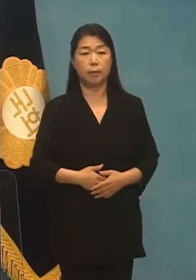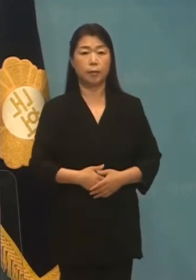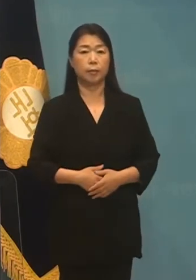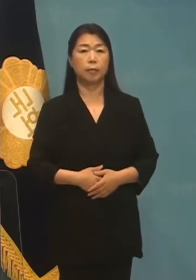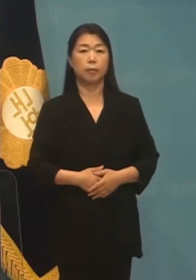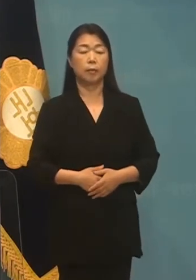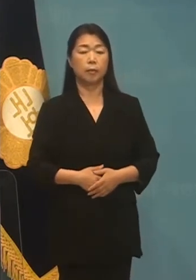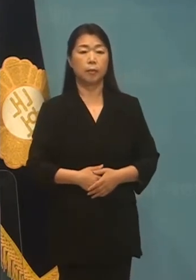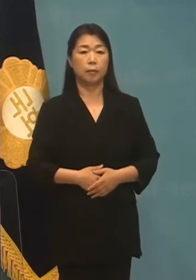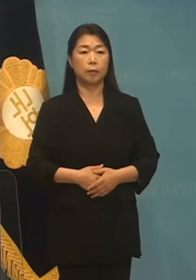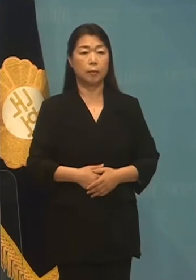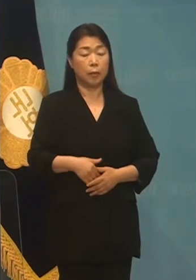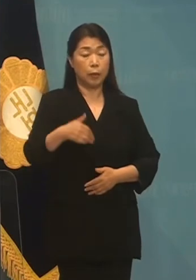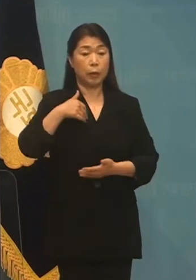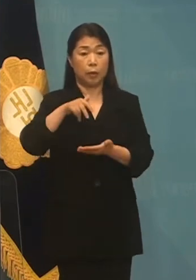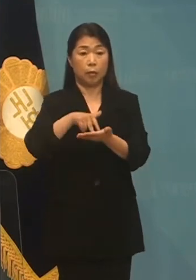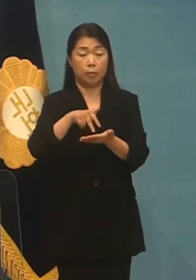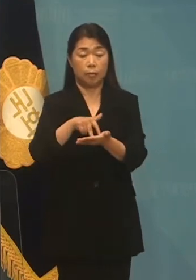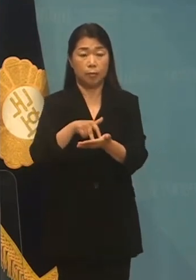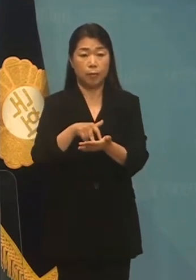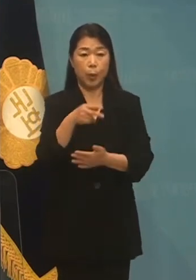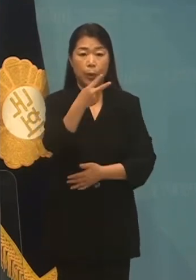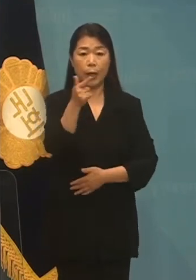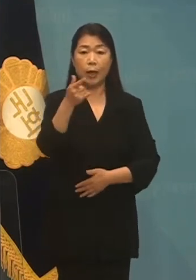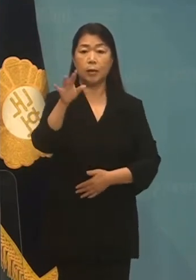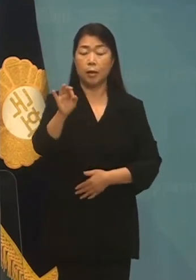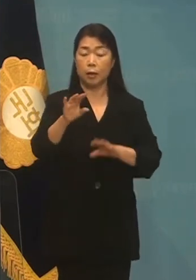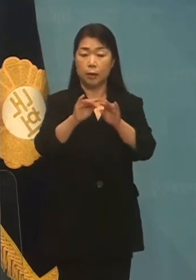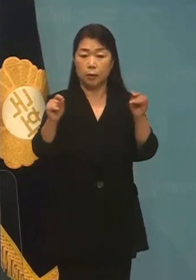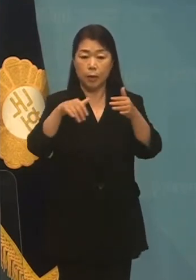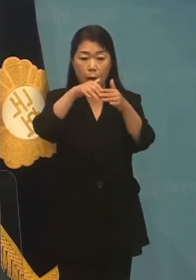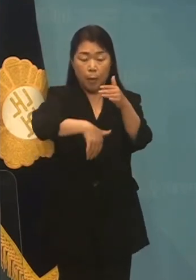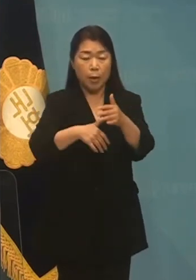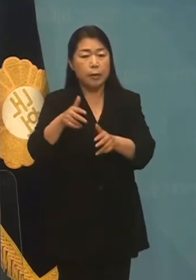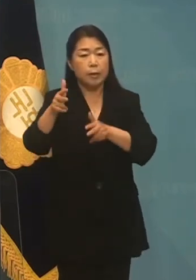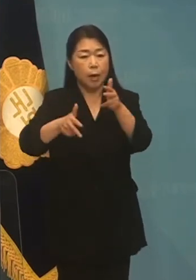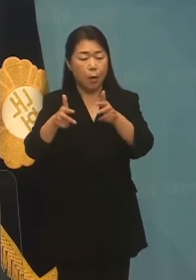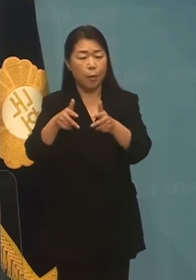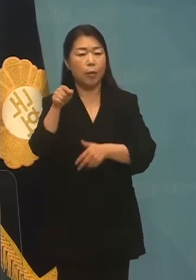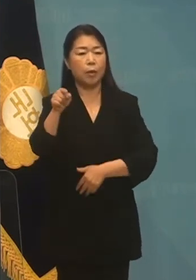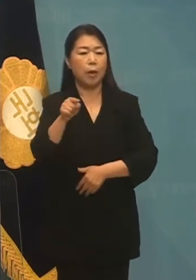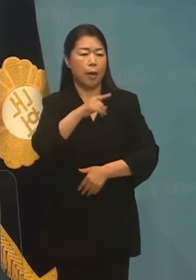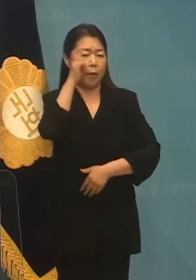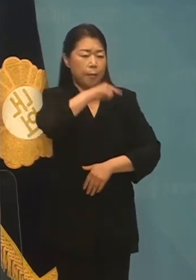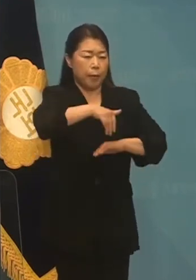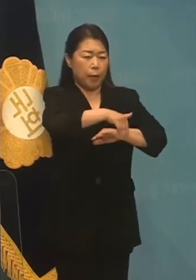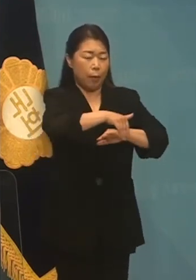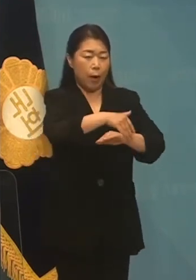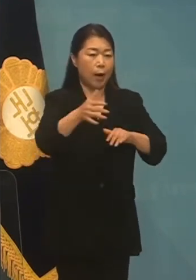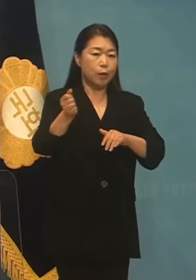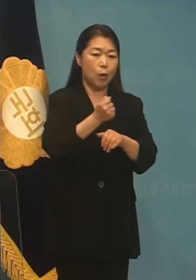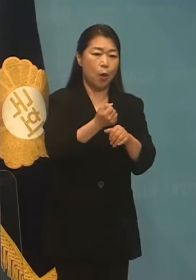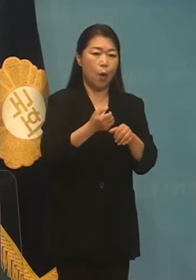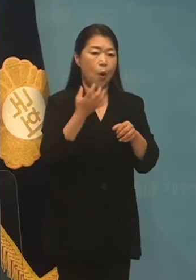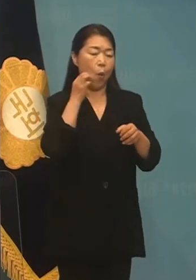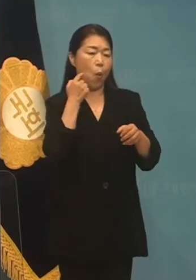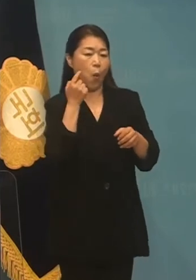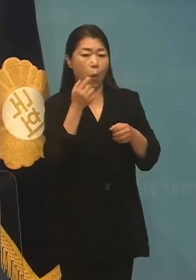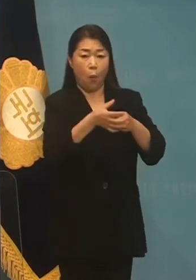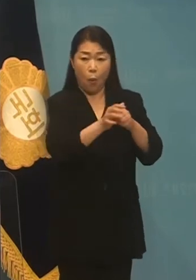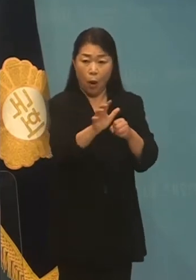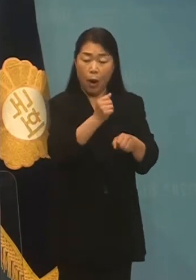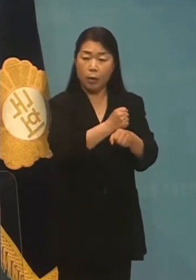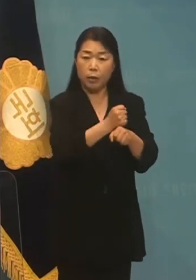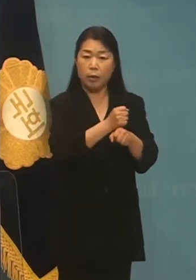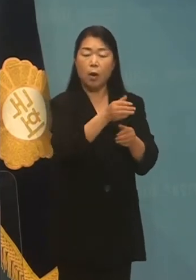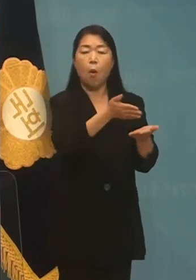않았겠습니까? 저는 대장동 개발 사업을 악의적으로 왜곡하는 언론과